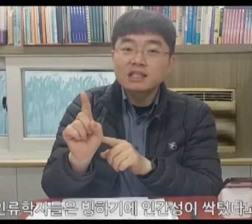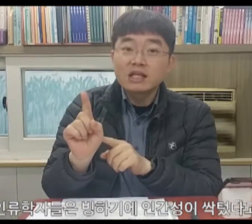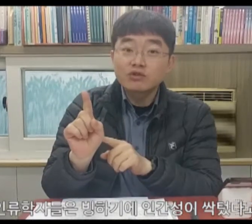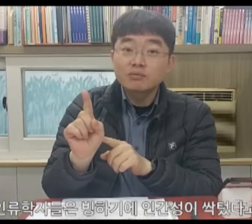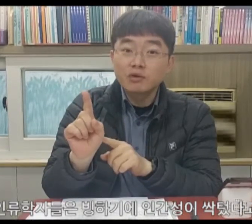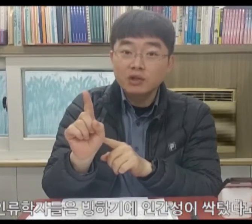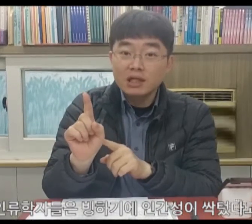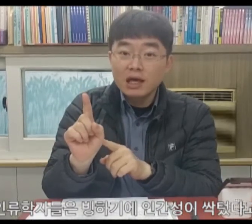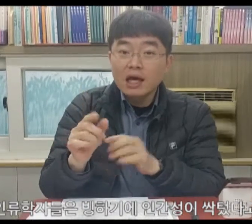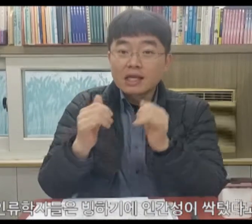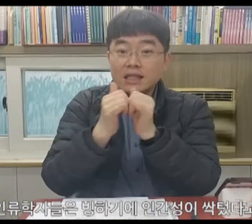대신할 수 있는 표현들이